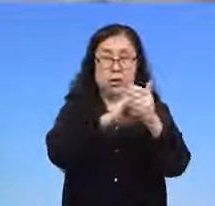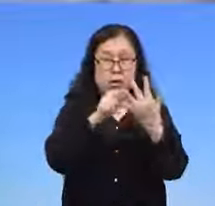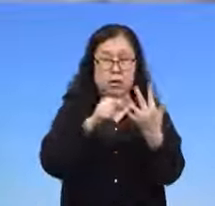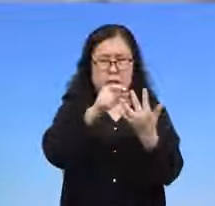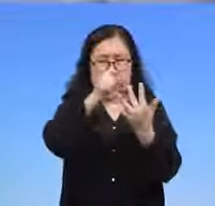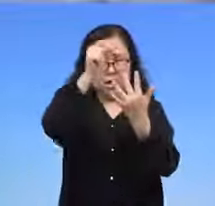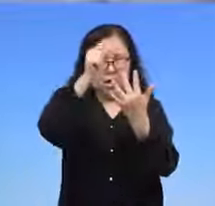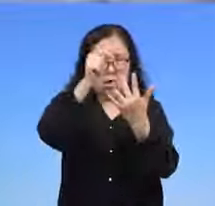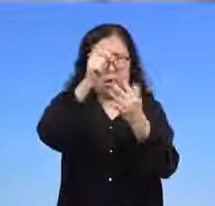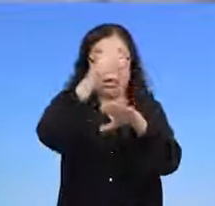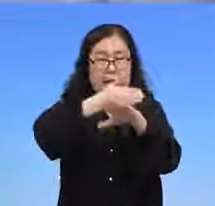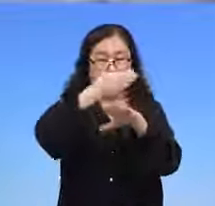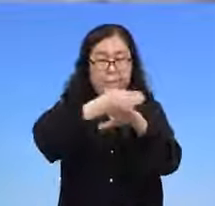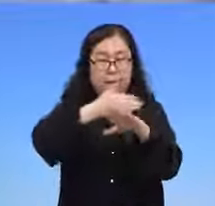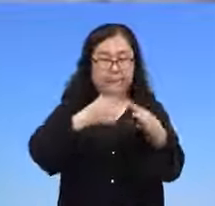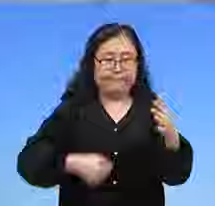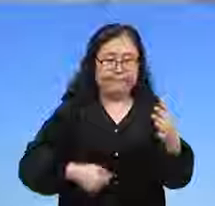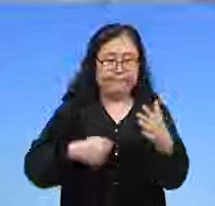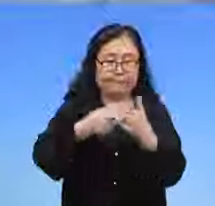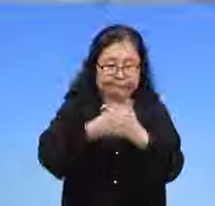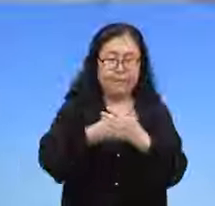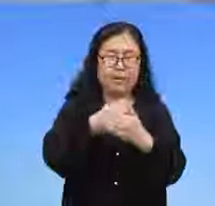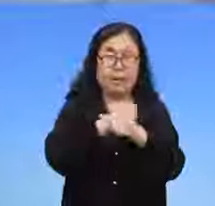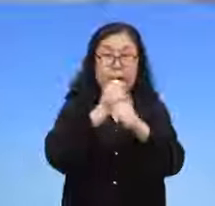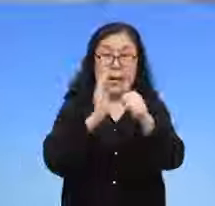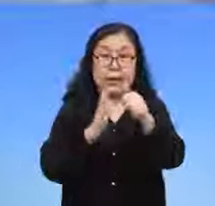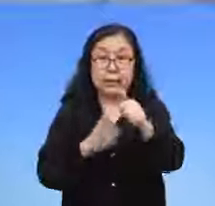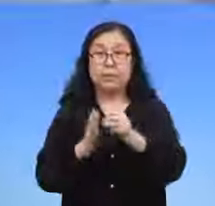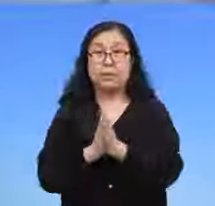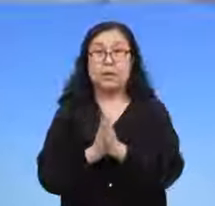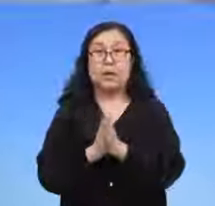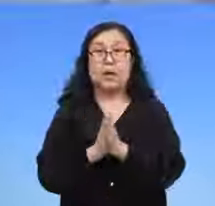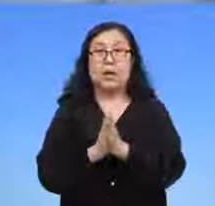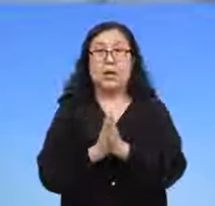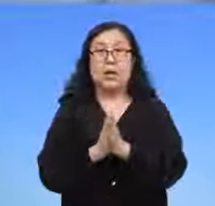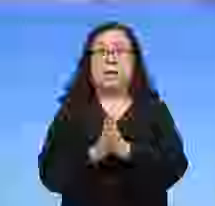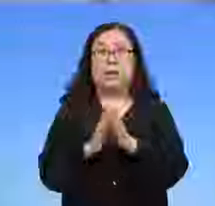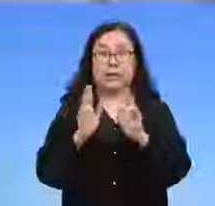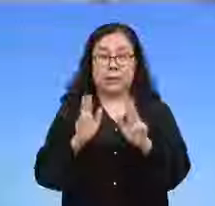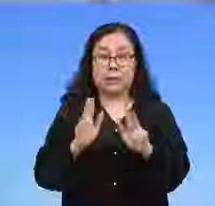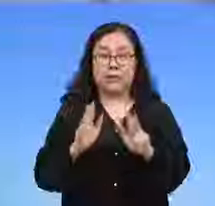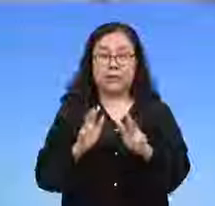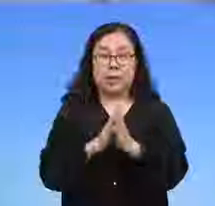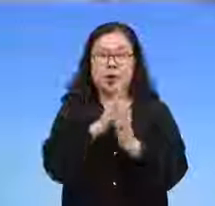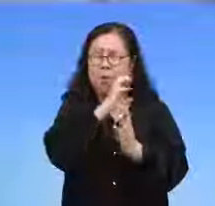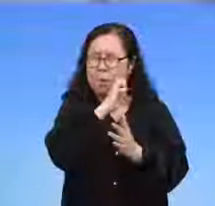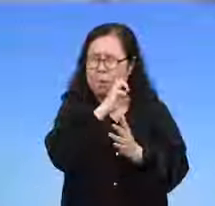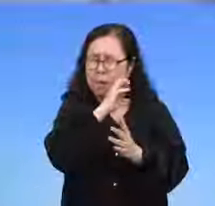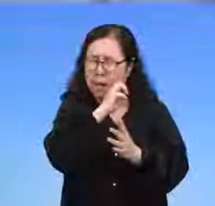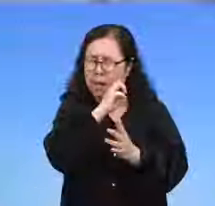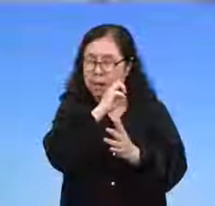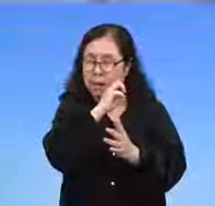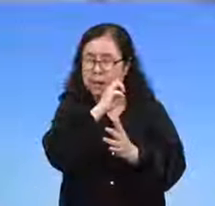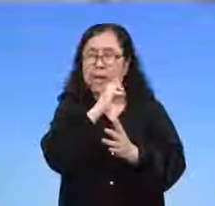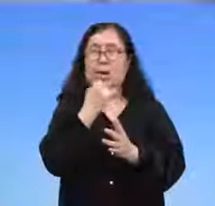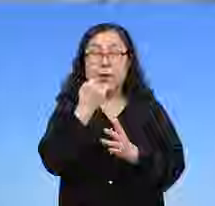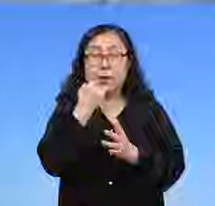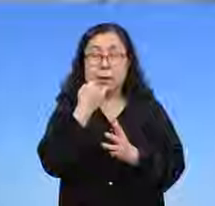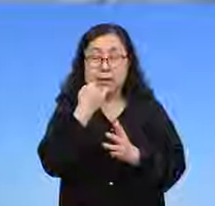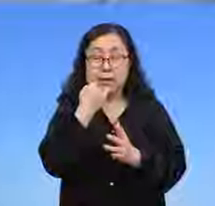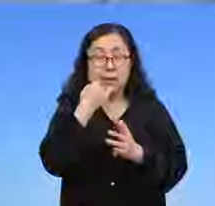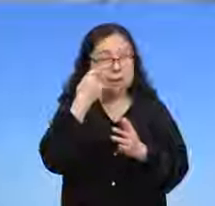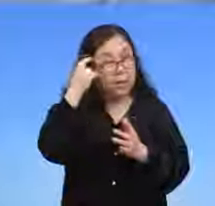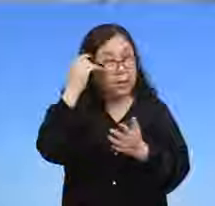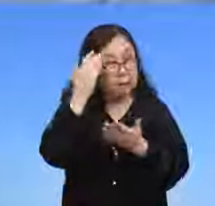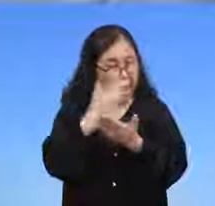겁니다. 이 상황에서 뭐 원망하고 분노한다 해도 이건 뭐 당연한 거다, 이런 상황이 있을 때 나는 그럼에도 불구하고